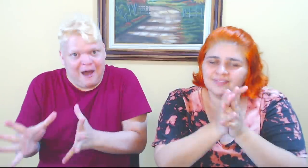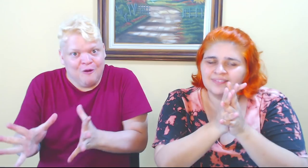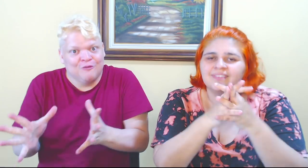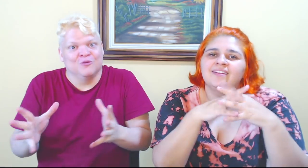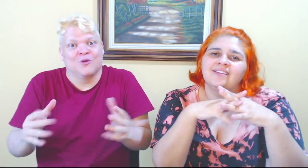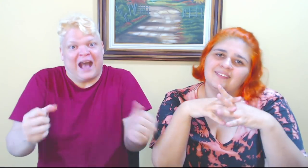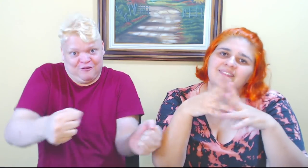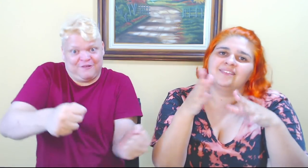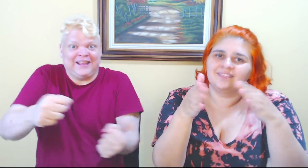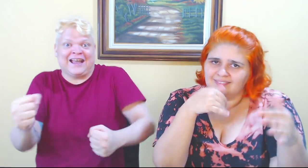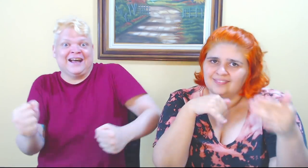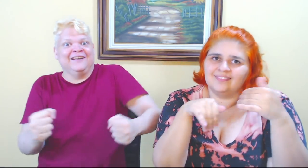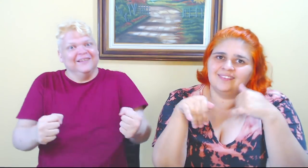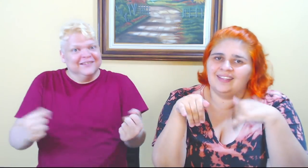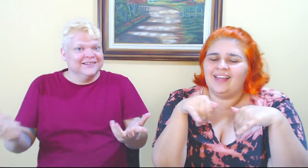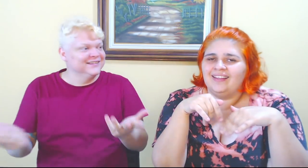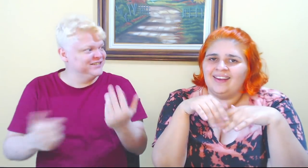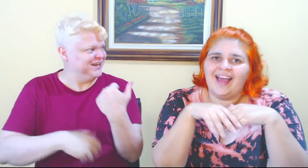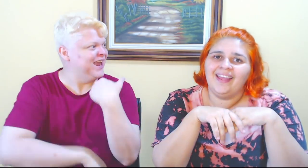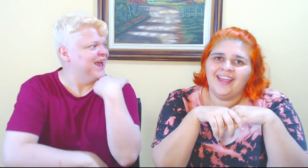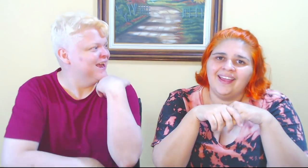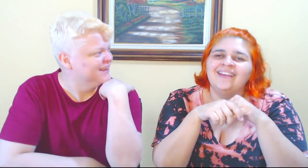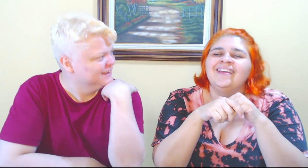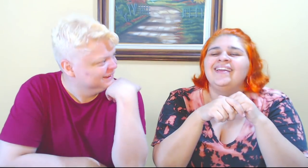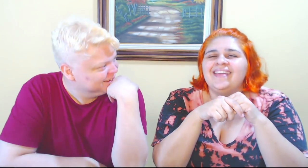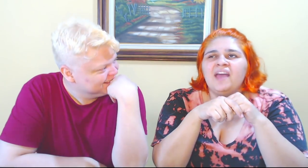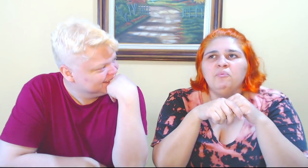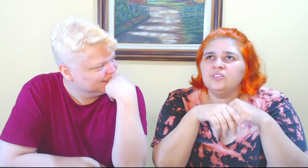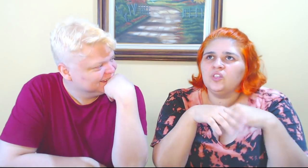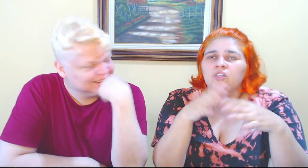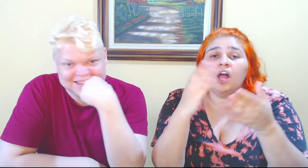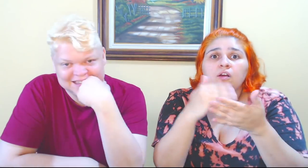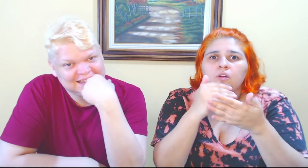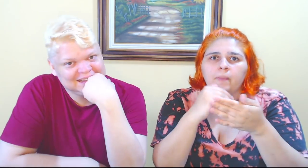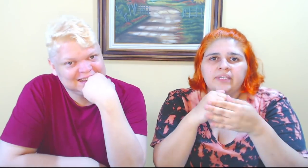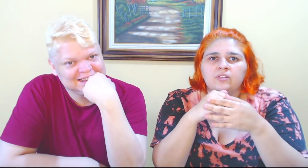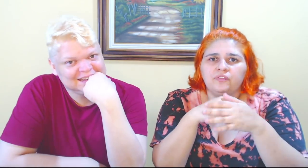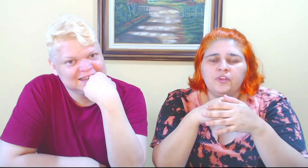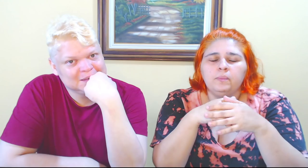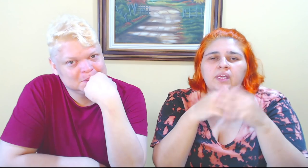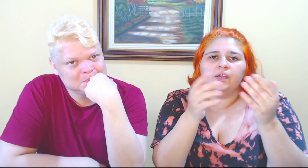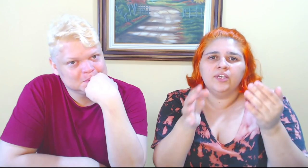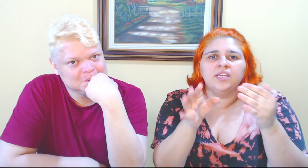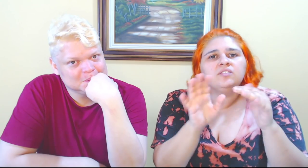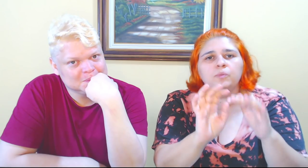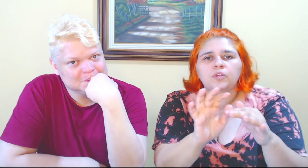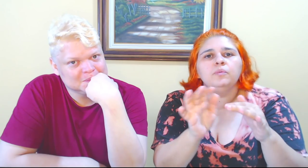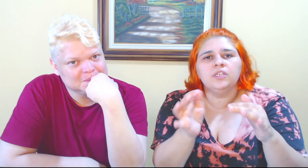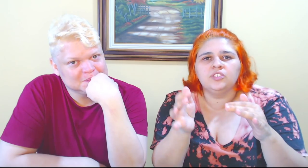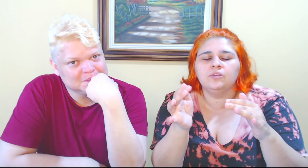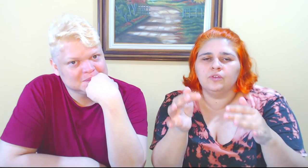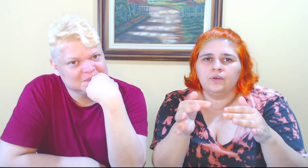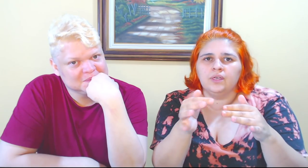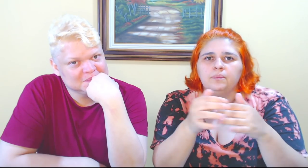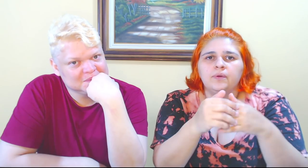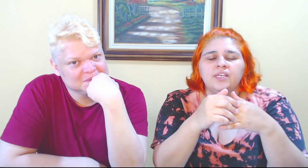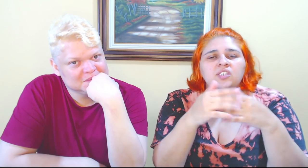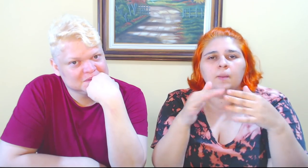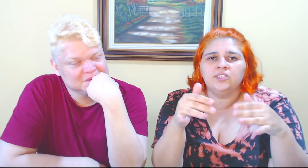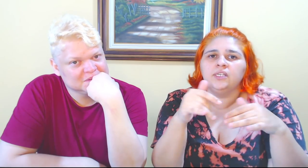O carro vai estar Na ré E é muito doido Logo no começo do filme E eu achei isso muito bonitinho Do Nolan Porque geralmente Ele não